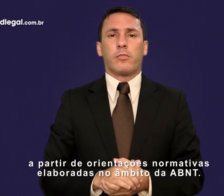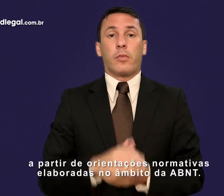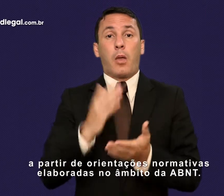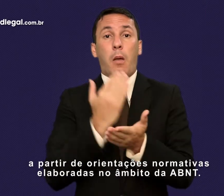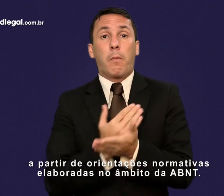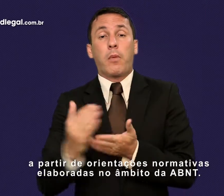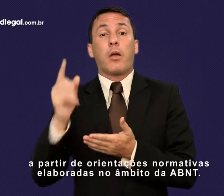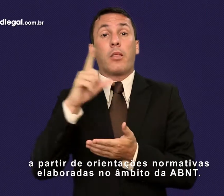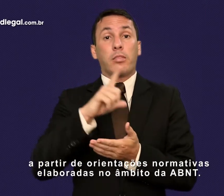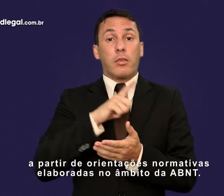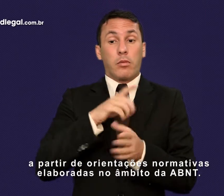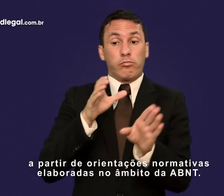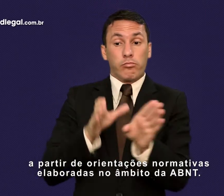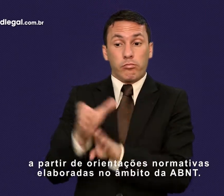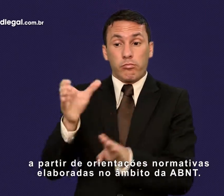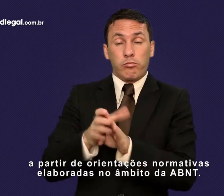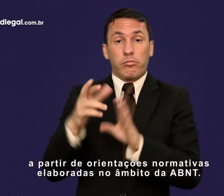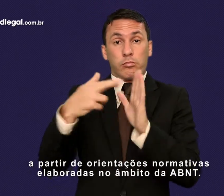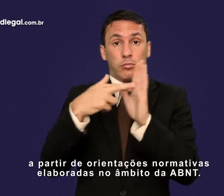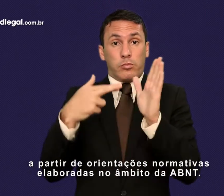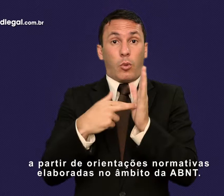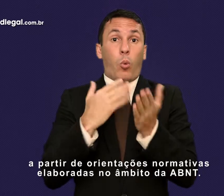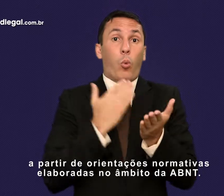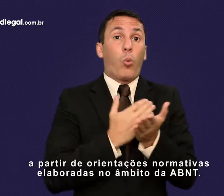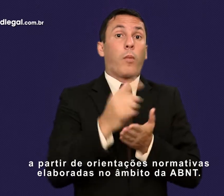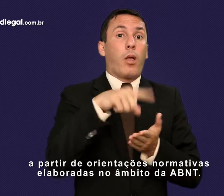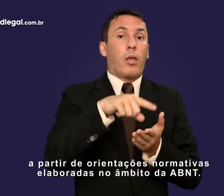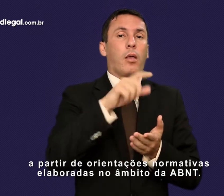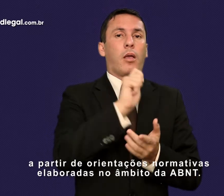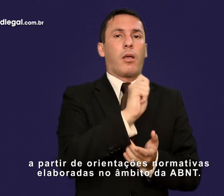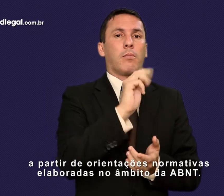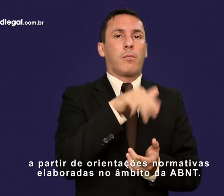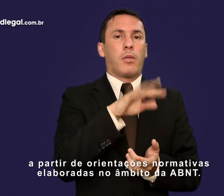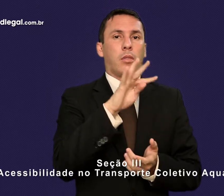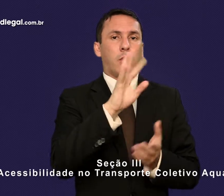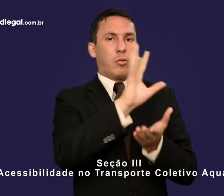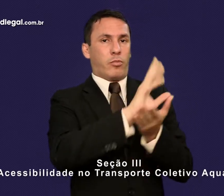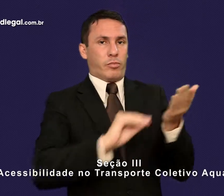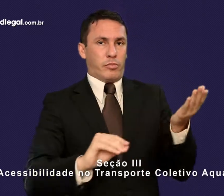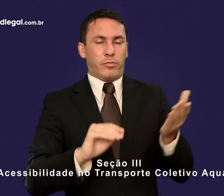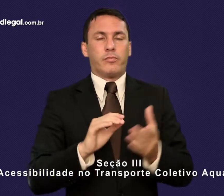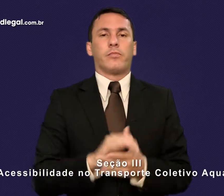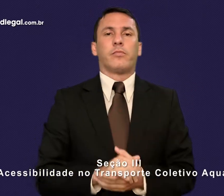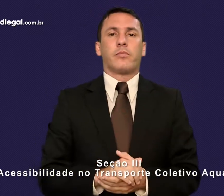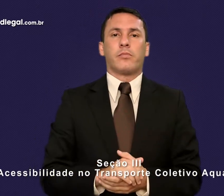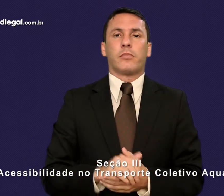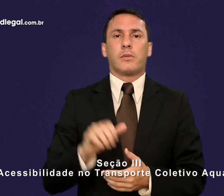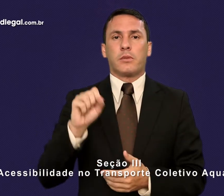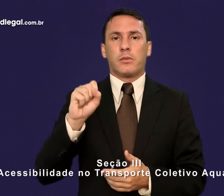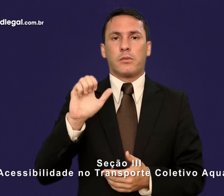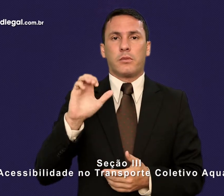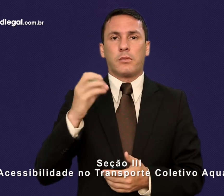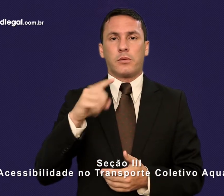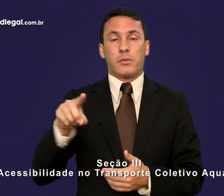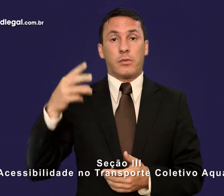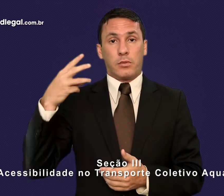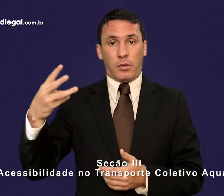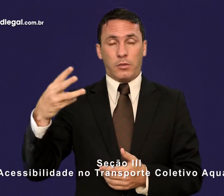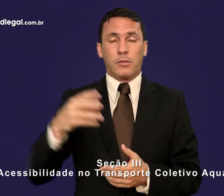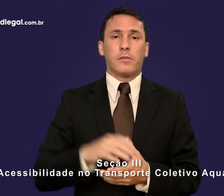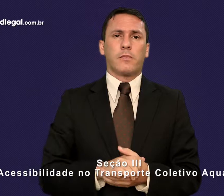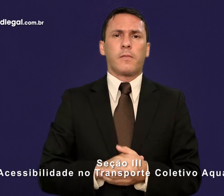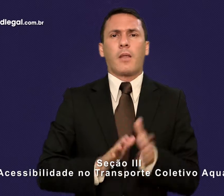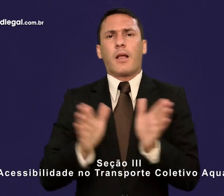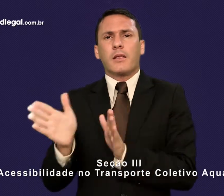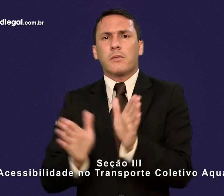a partir de orientações normativas elaboradas no âmbito da ABNT. Seção 3. Da acessibilidade